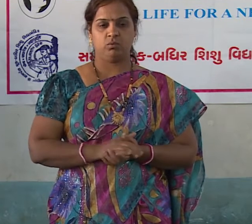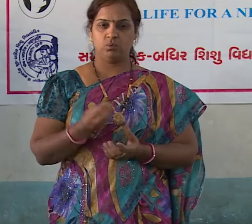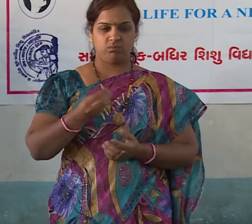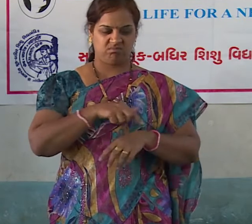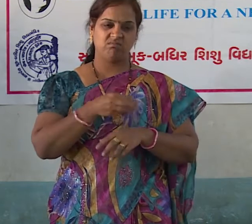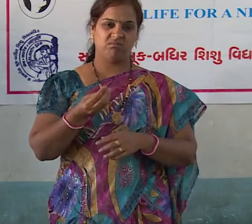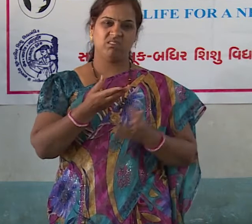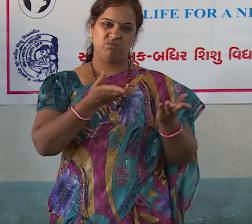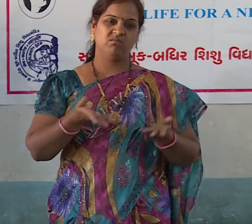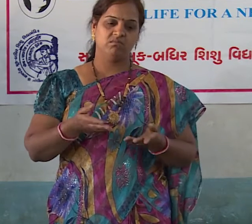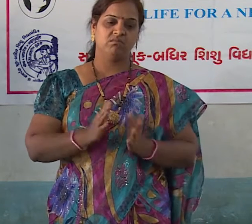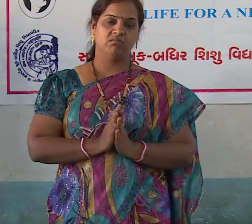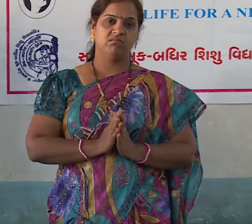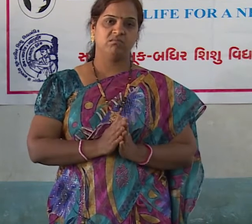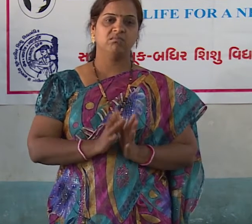टाइम दीजिए।